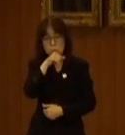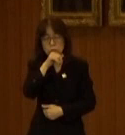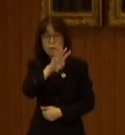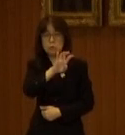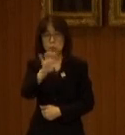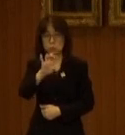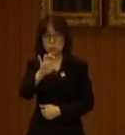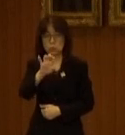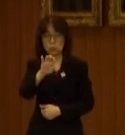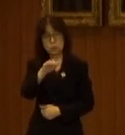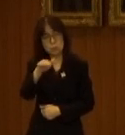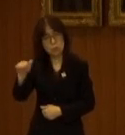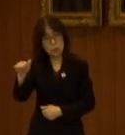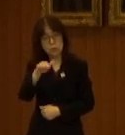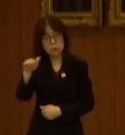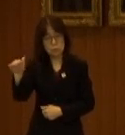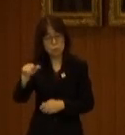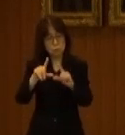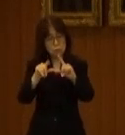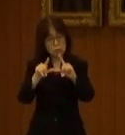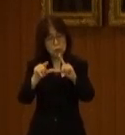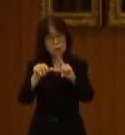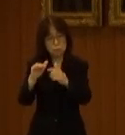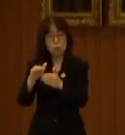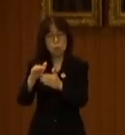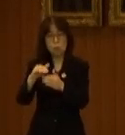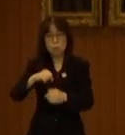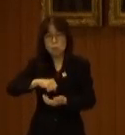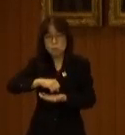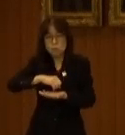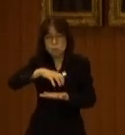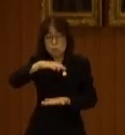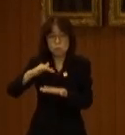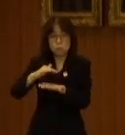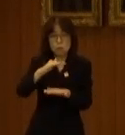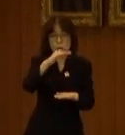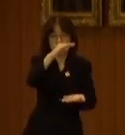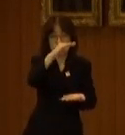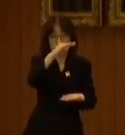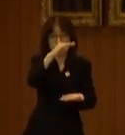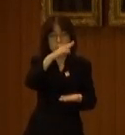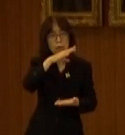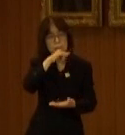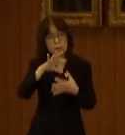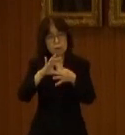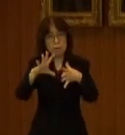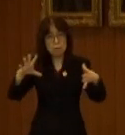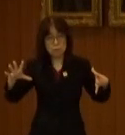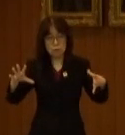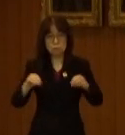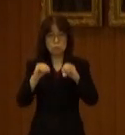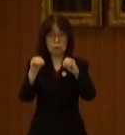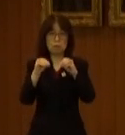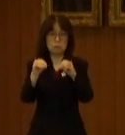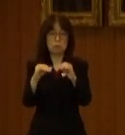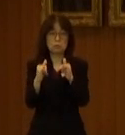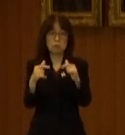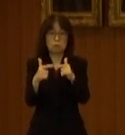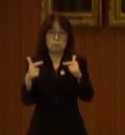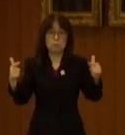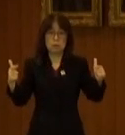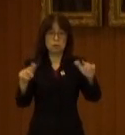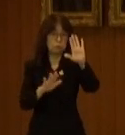合も増えておりまして、世代を問わず感染が広がっている状況でございます。